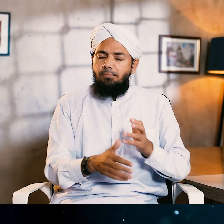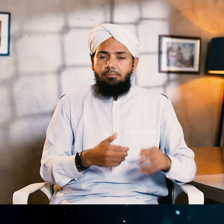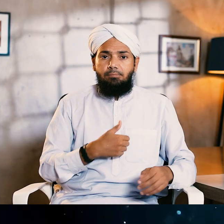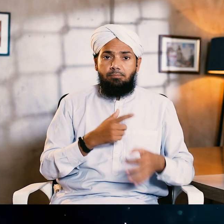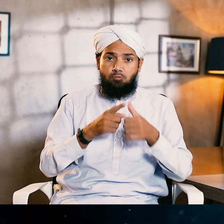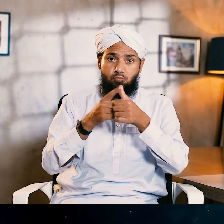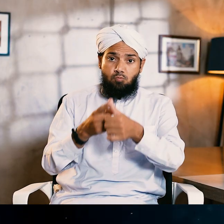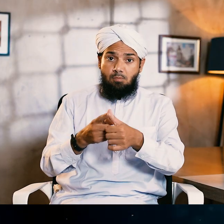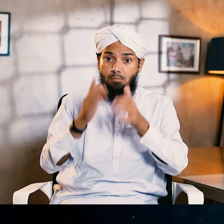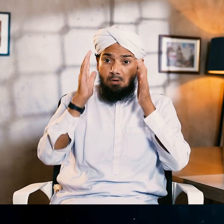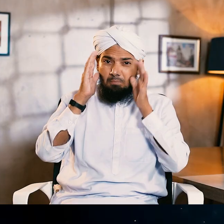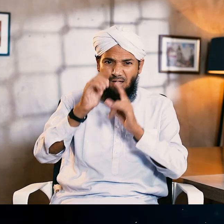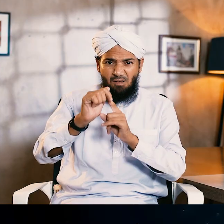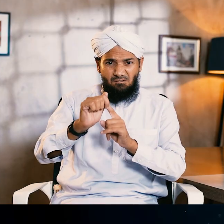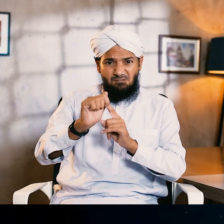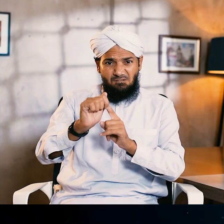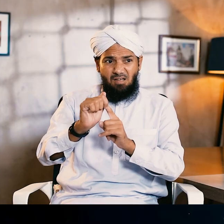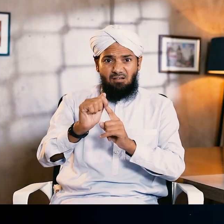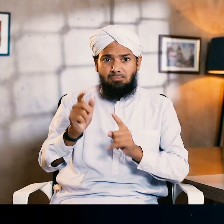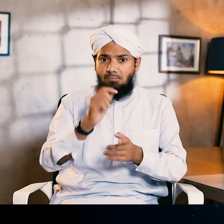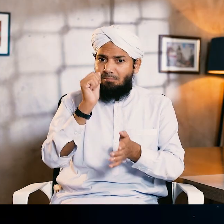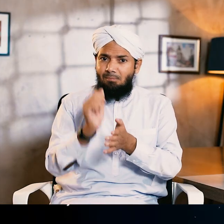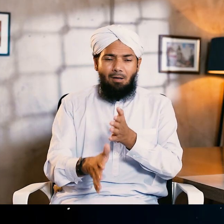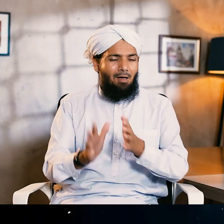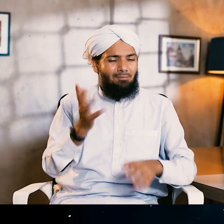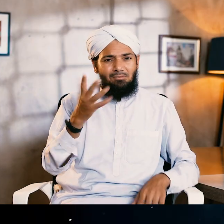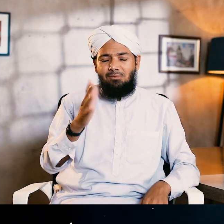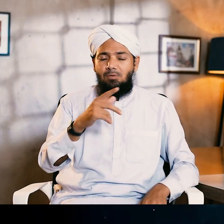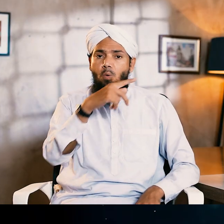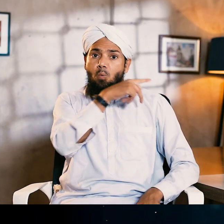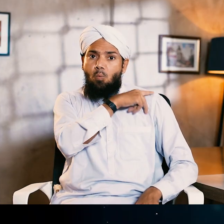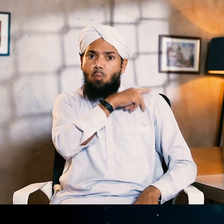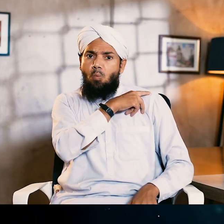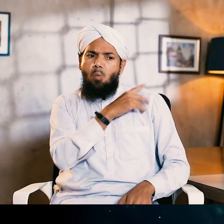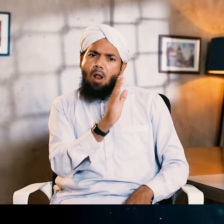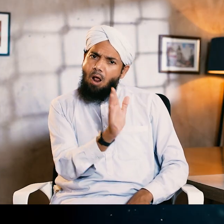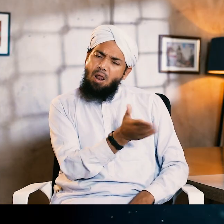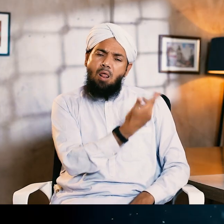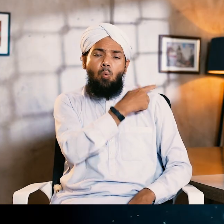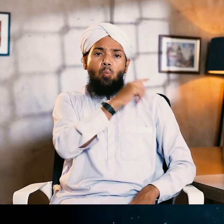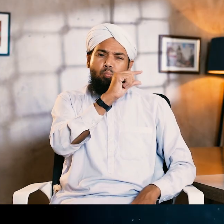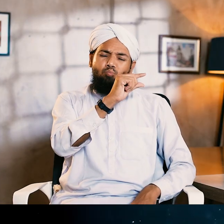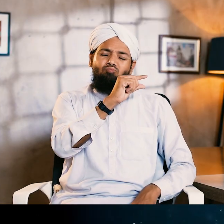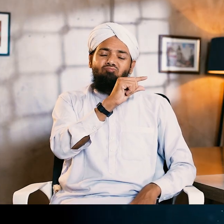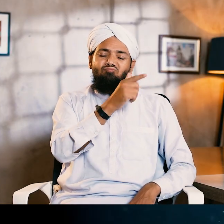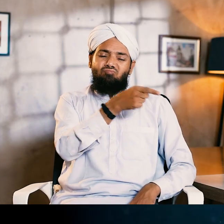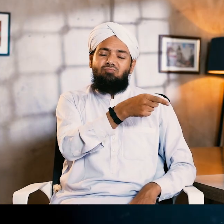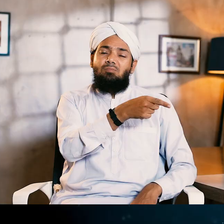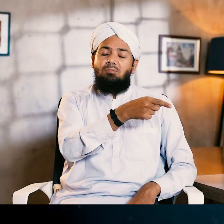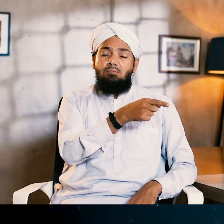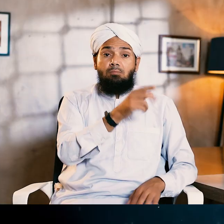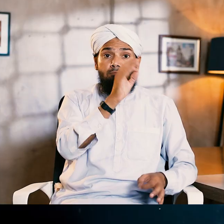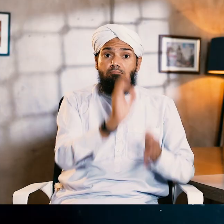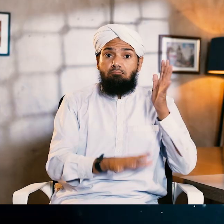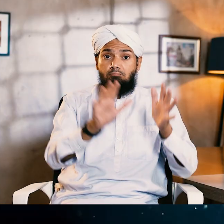نماز تو معاف نہیں ہے، پڑھنی ہی ہے۔ گناہ گناہ ہے، چاہے کتنا ہی چھوٹا ہو، وہ گناہ جہنم